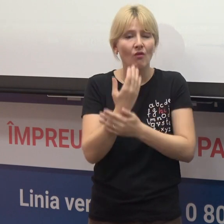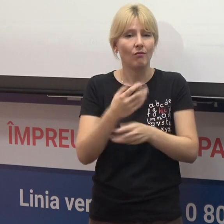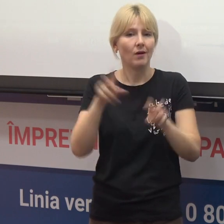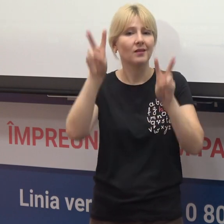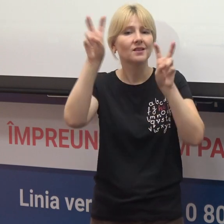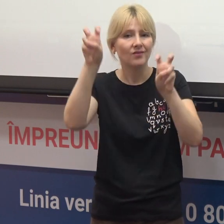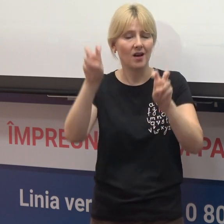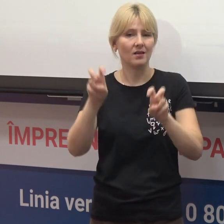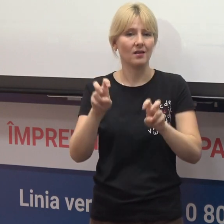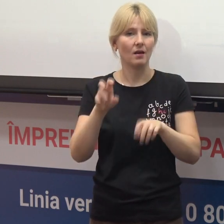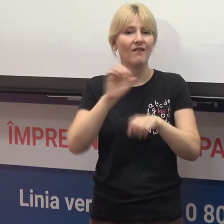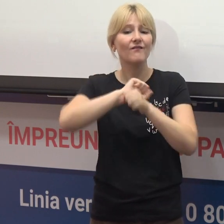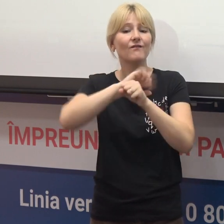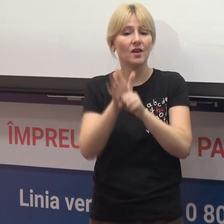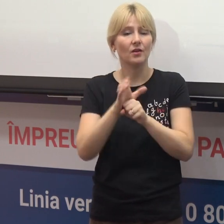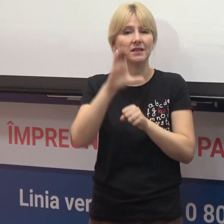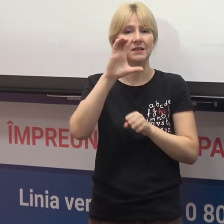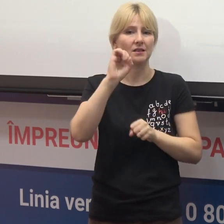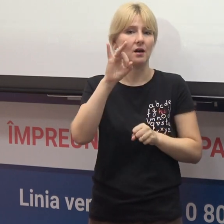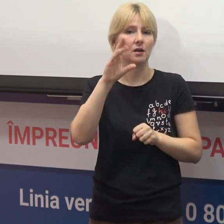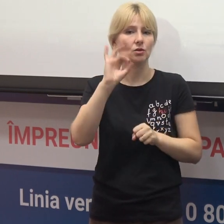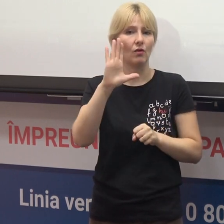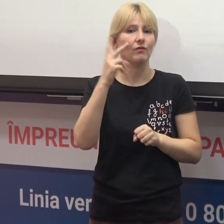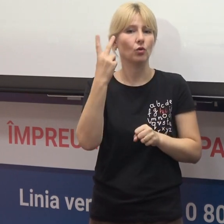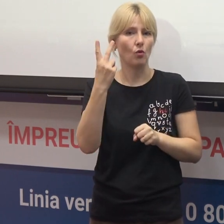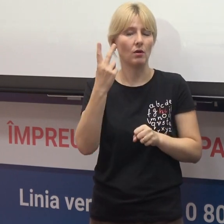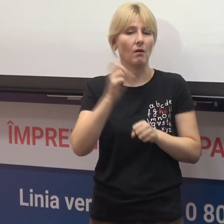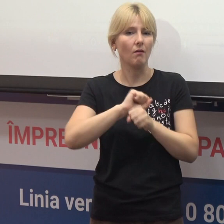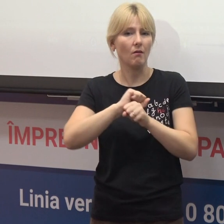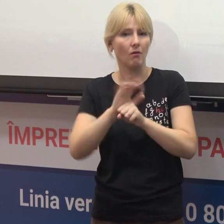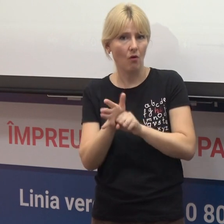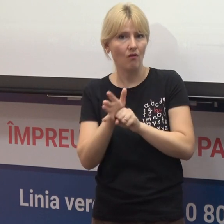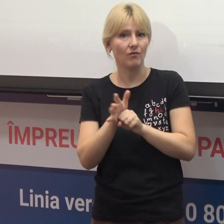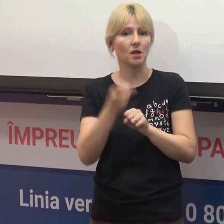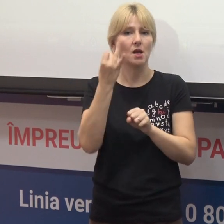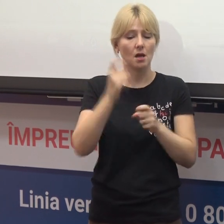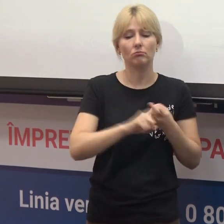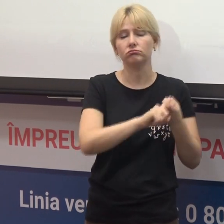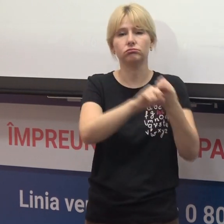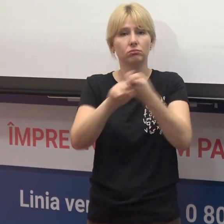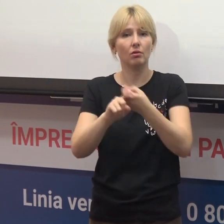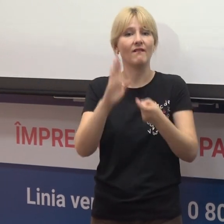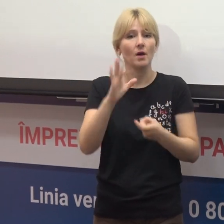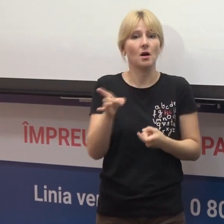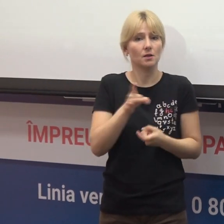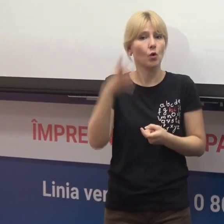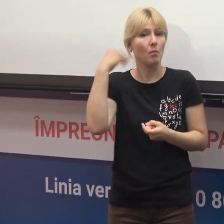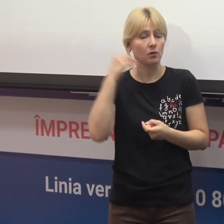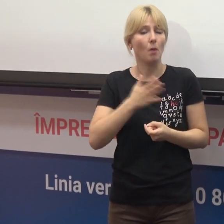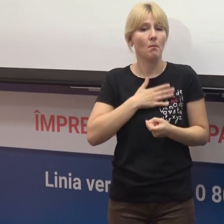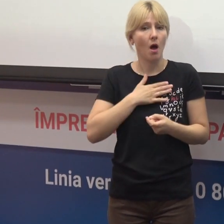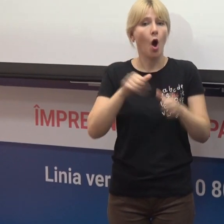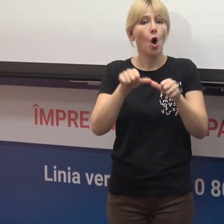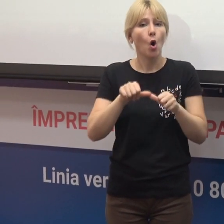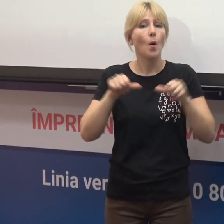noilor variante al virusului SARS-CoV-2, deci, precum și răspândirea acestora pe teritoriul Republicii Moldova, Comisia